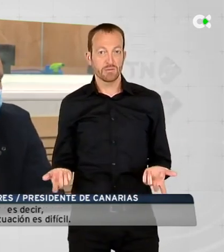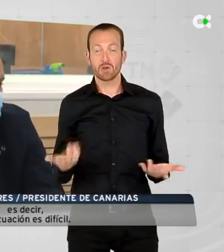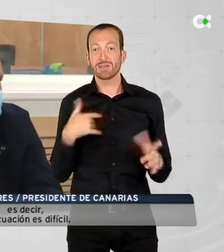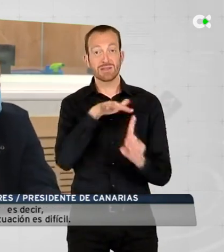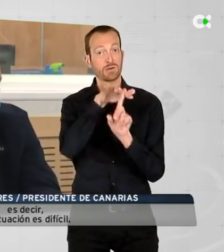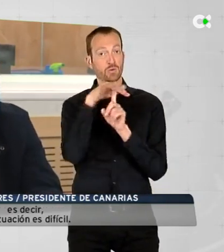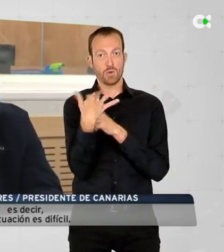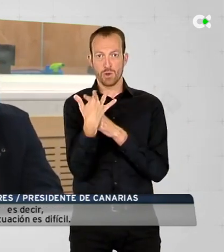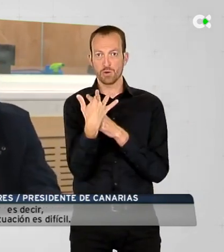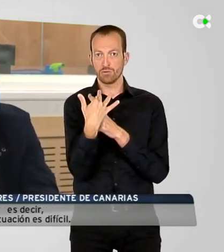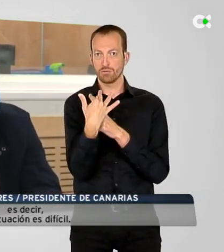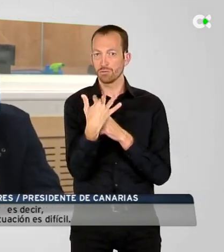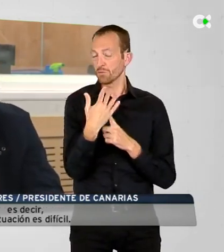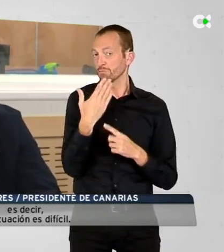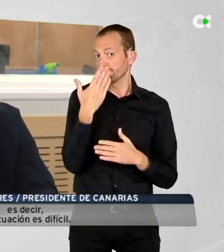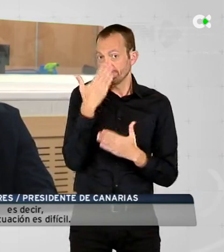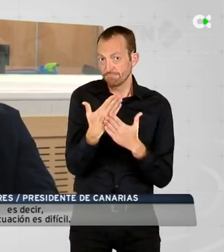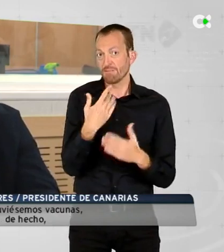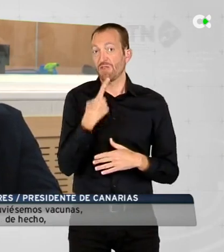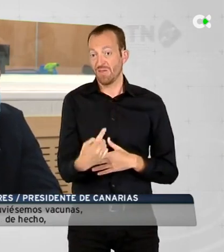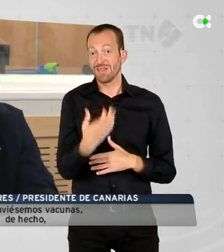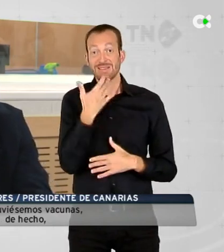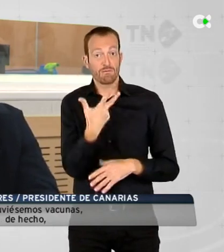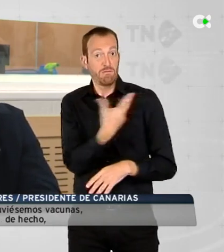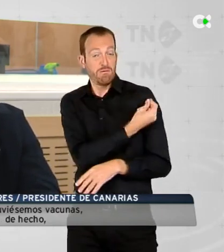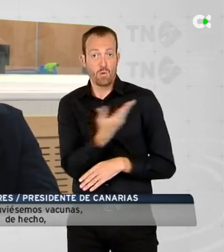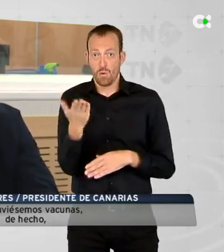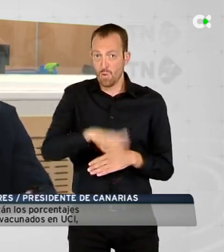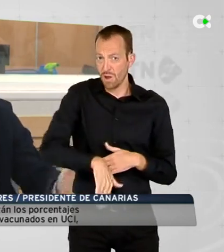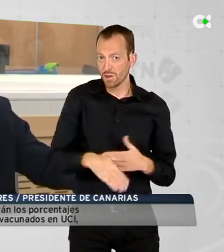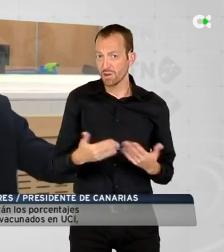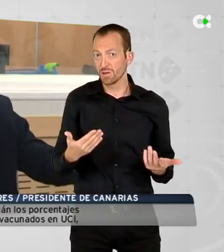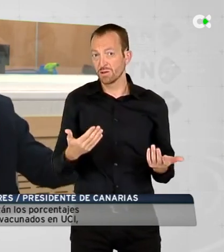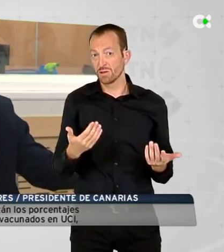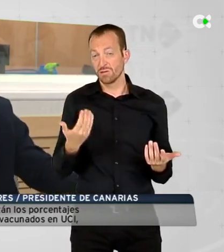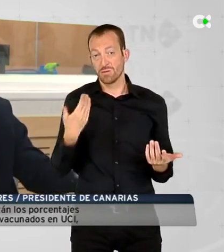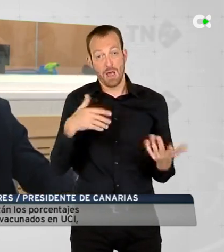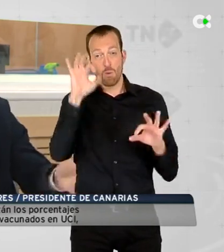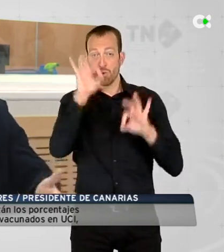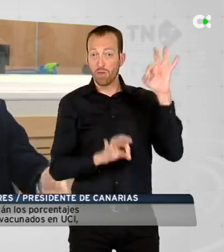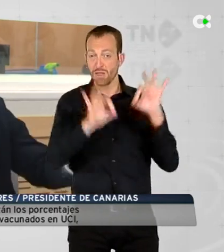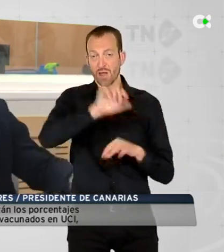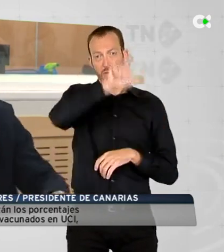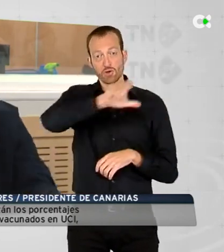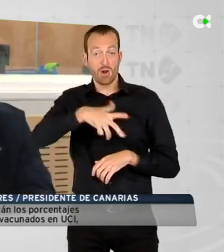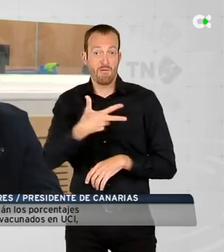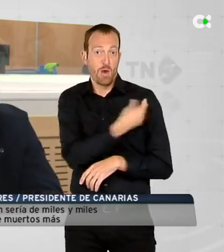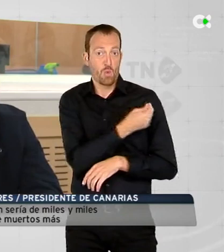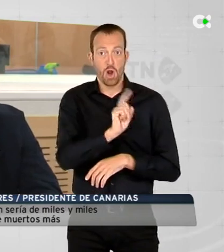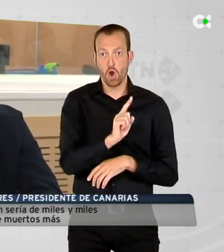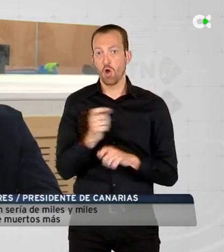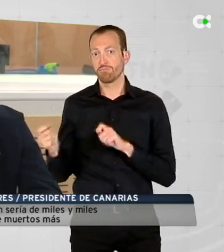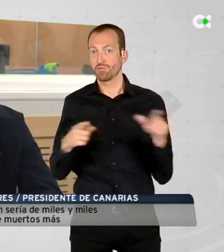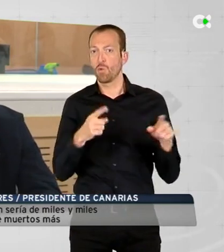situación es difícil. Si no tuviésemos vacunas, de hecho ahí están los porcentajes de no vacunados que están en UCI,